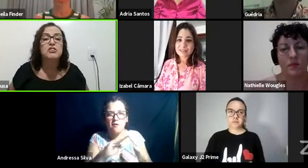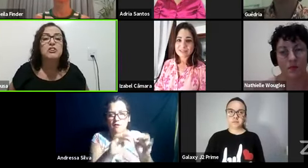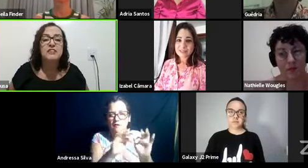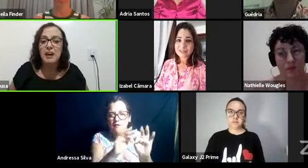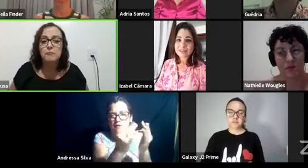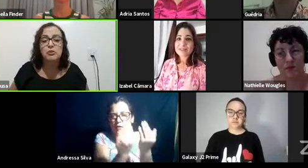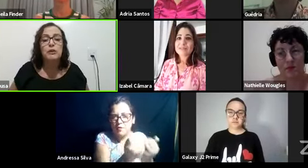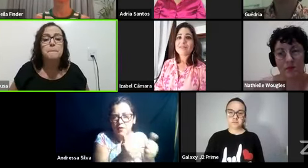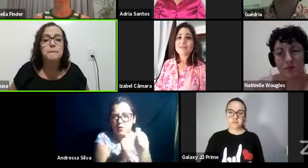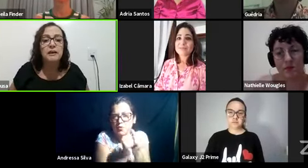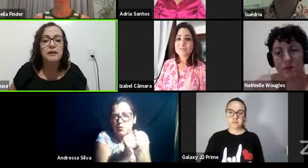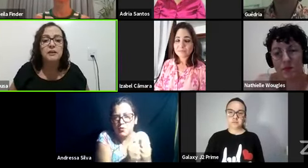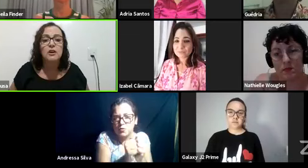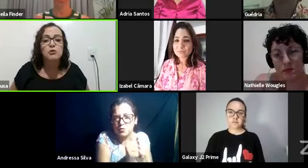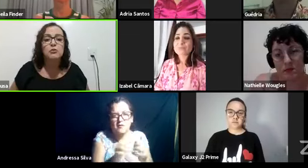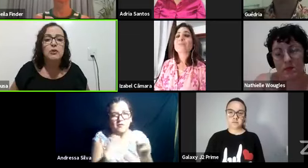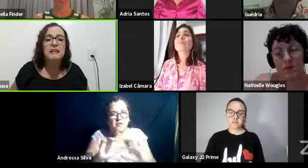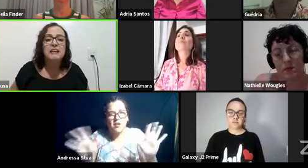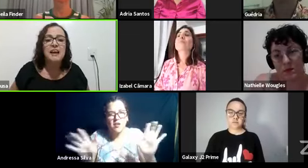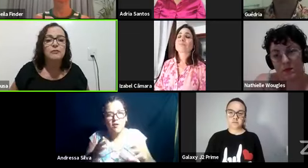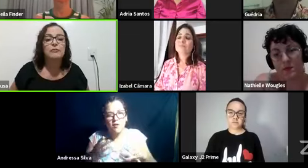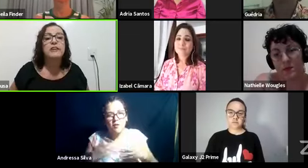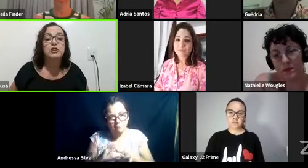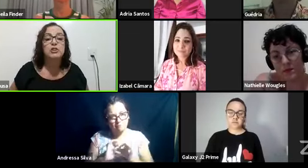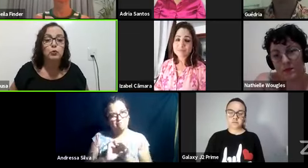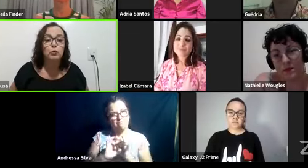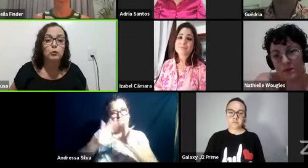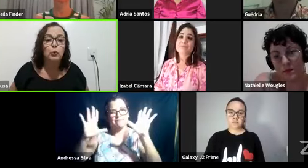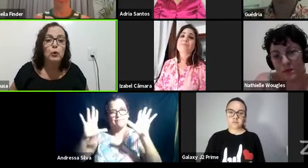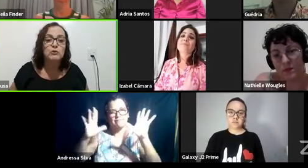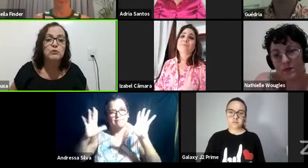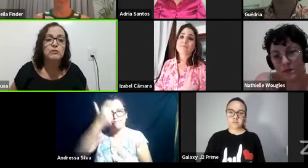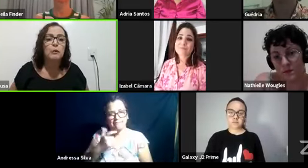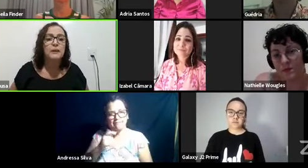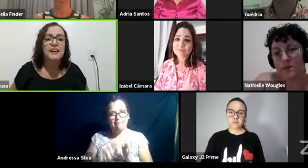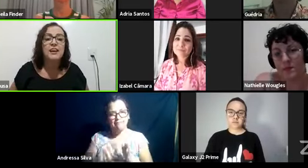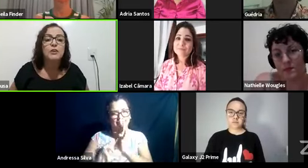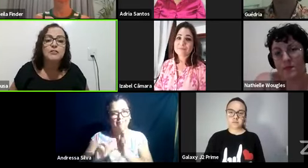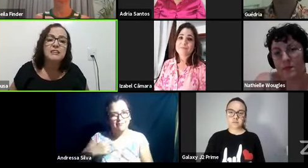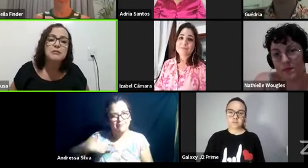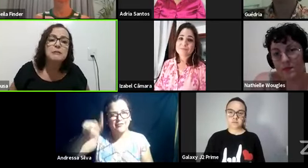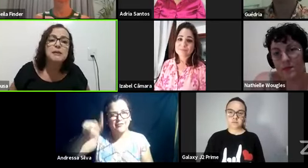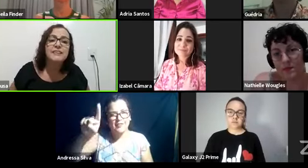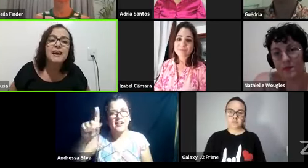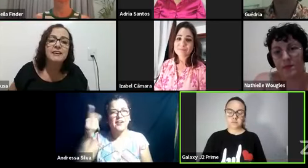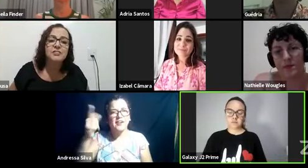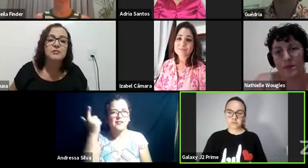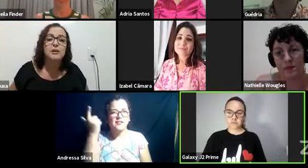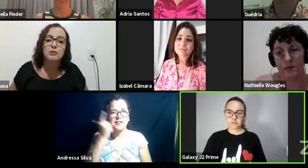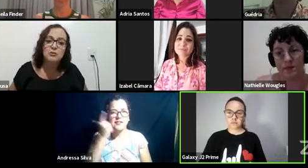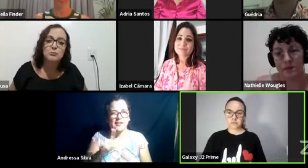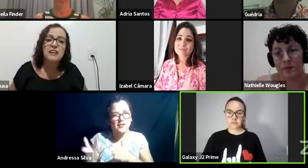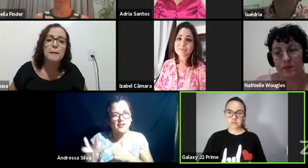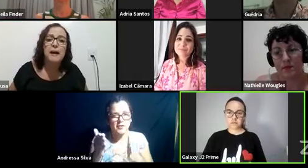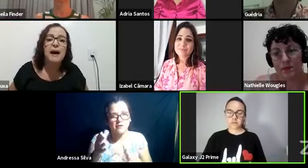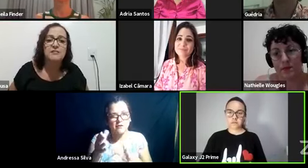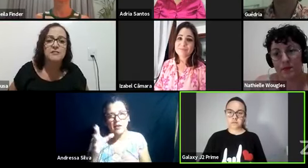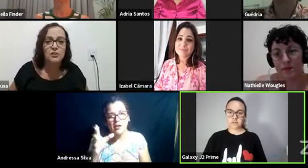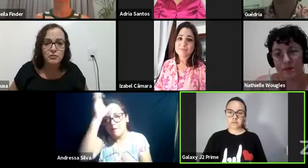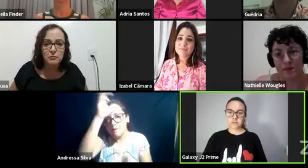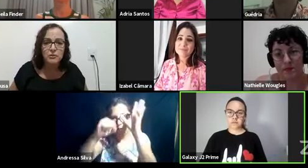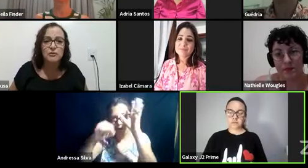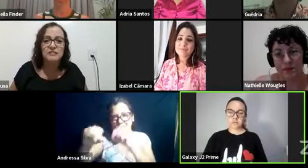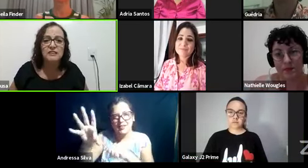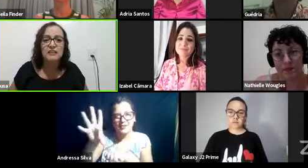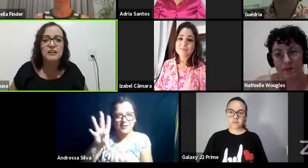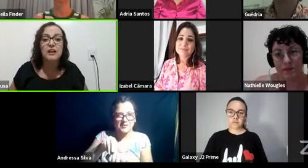ser dependente de intérprete ou da mãe, de um familiar que tem conosco, para acompanhar. Nós queremos liberdade também, nós somos